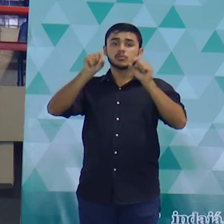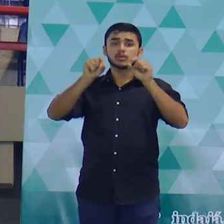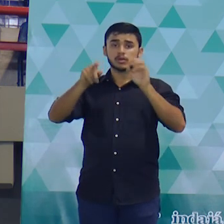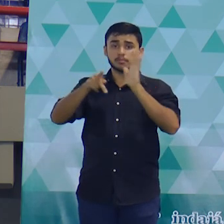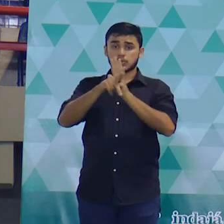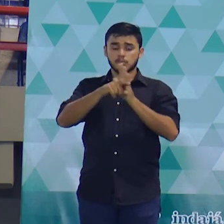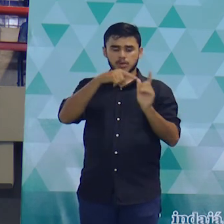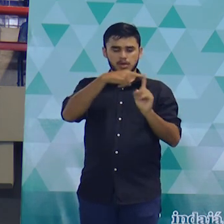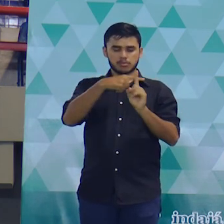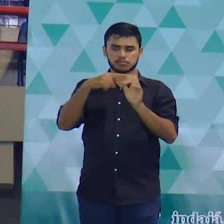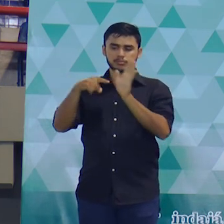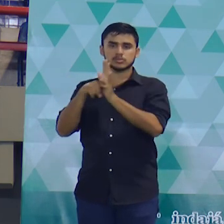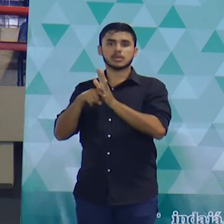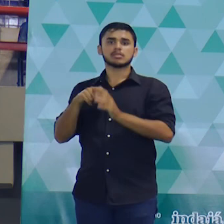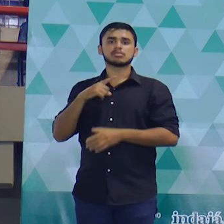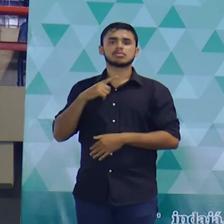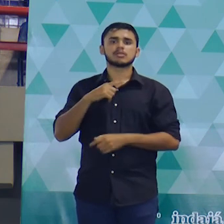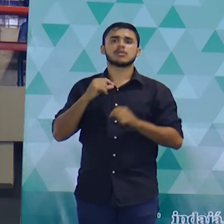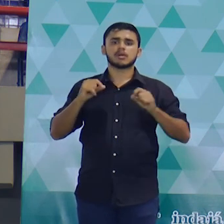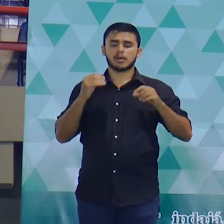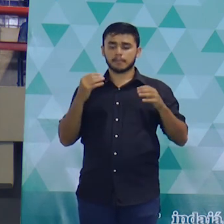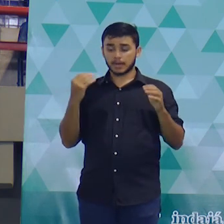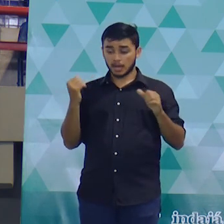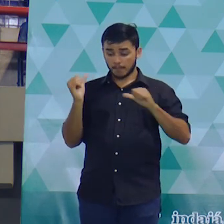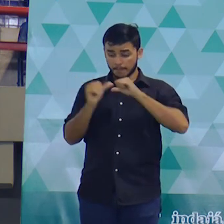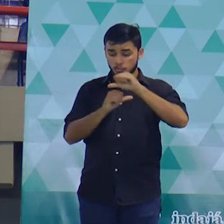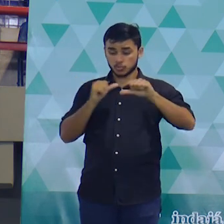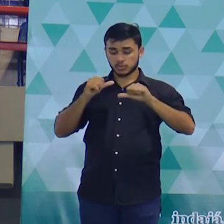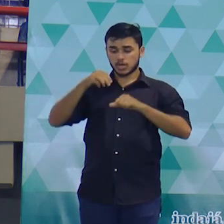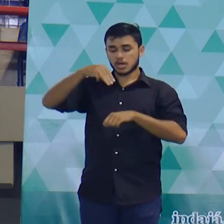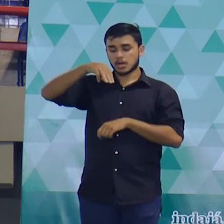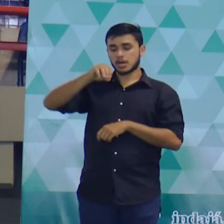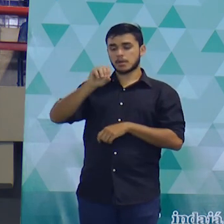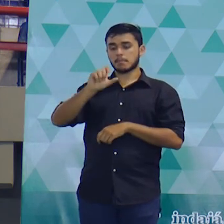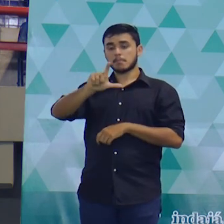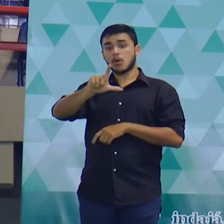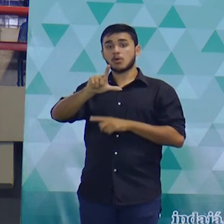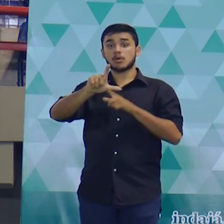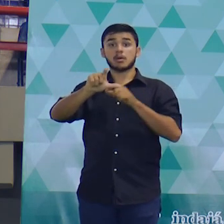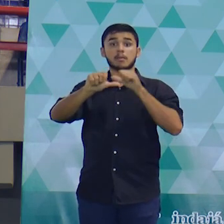as massas, eu vou ter que transformar mol em massa. E para